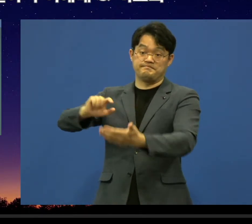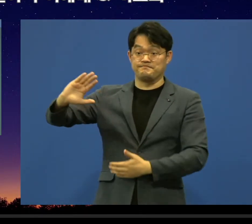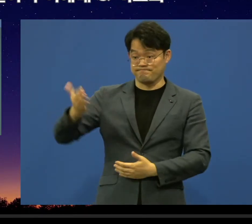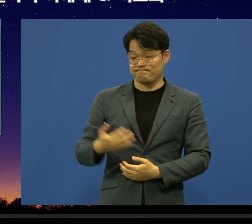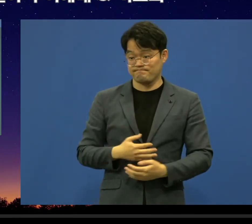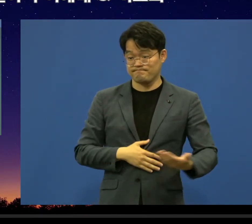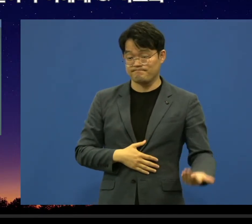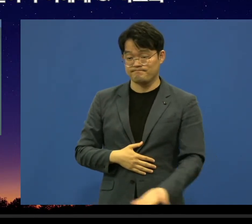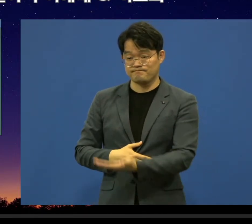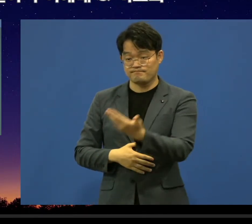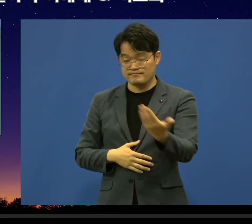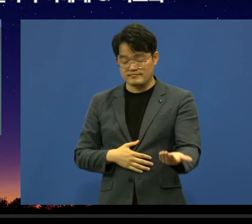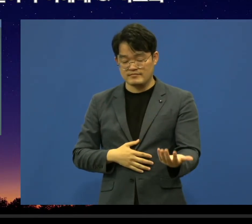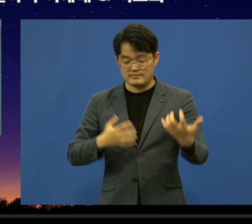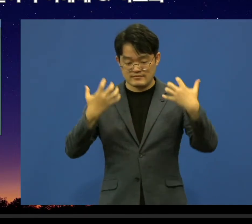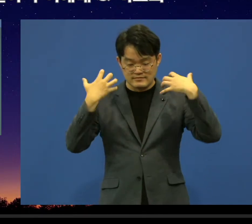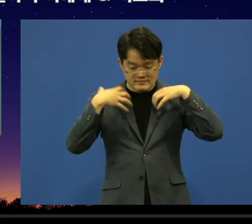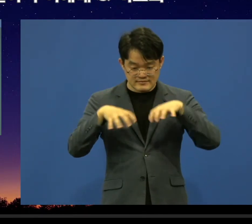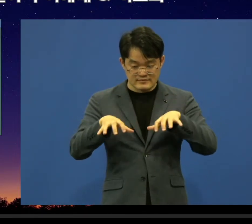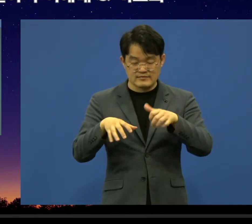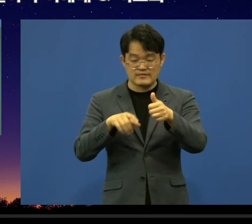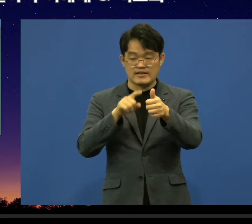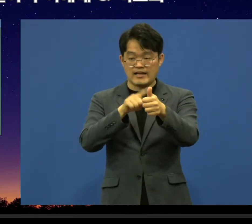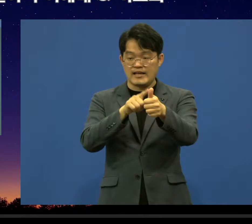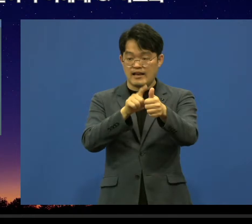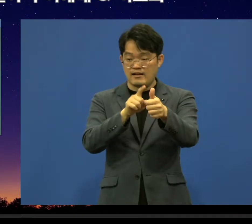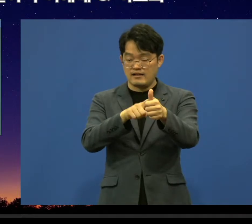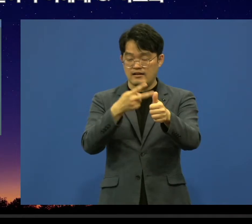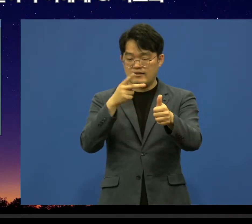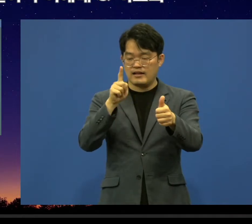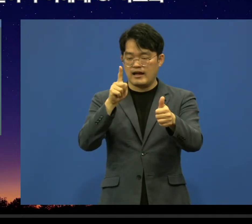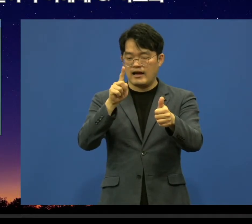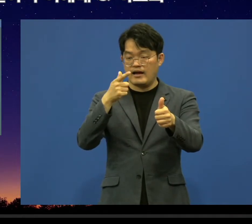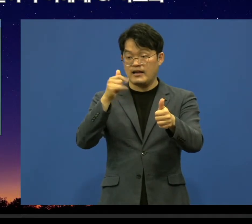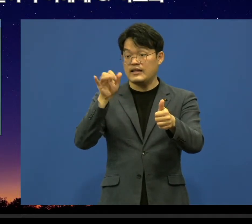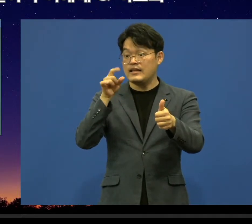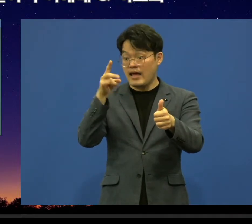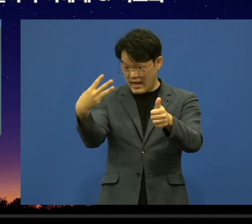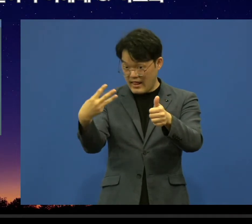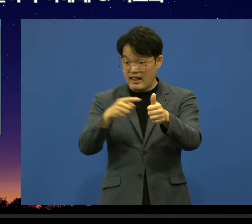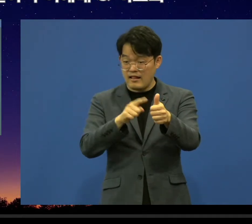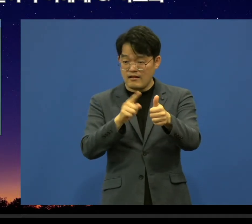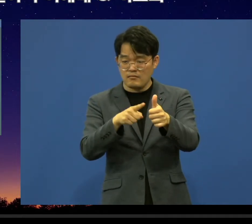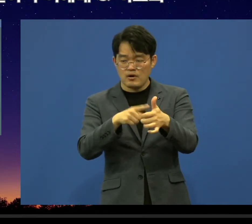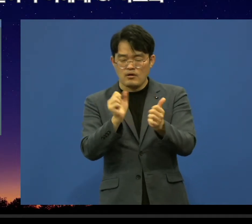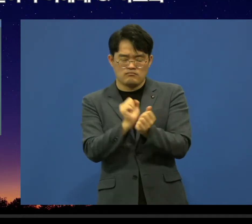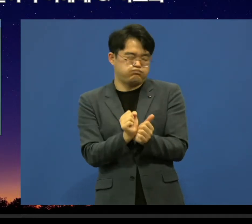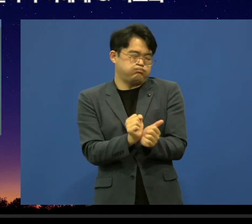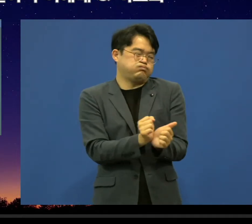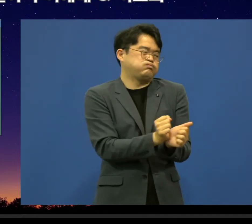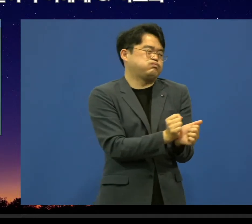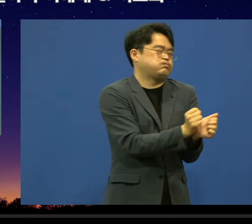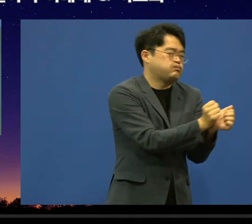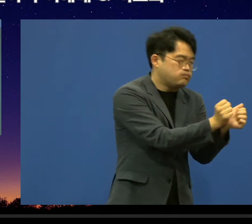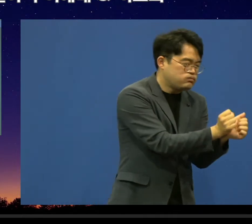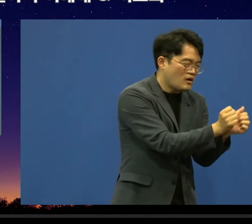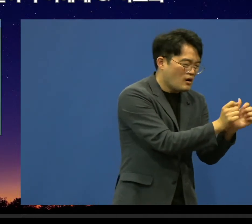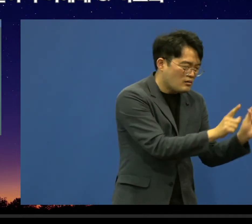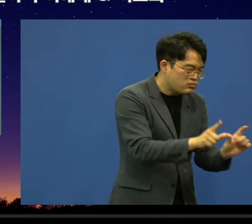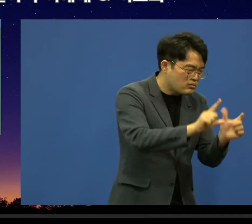바벨론의 포로로 끌려가서야 비로소 선지자로 부름받은 자신의 소명을 알게